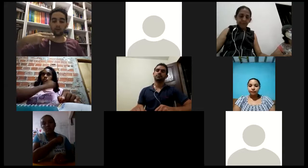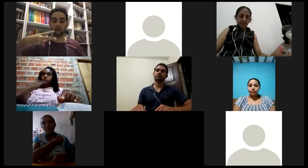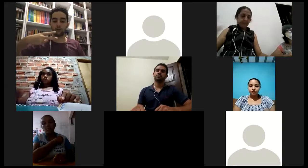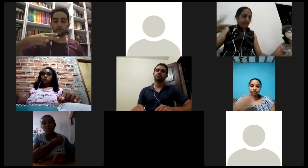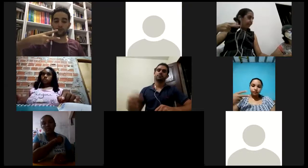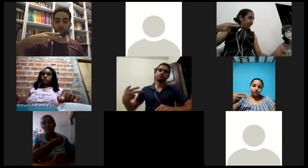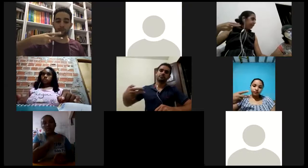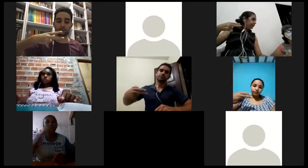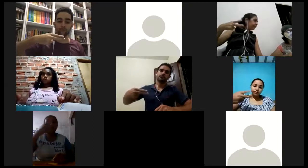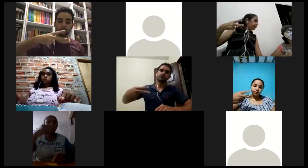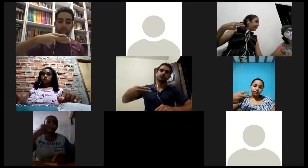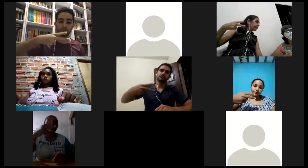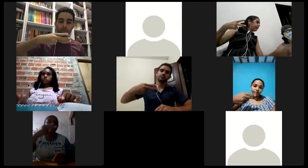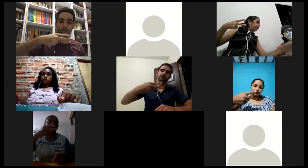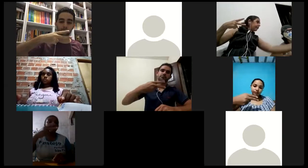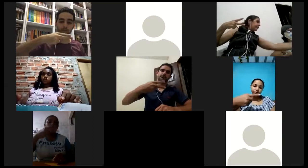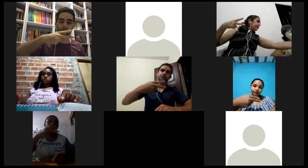Tesoura.